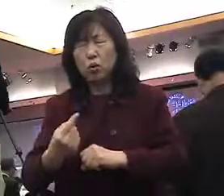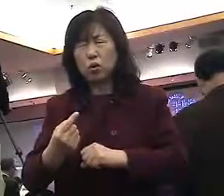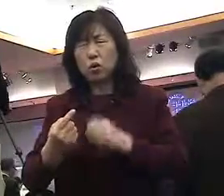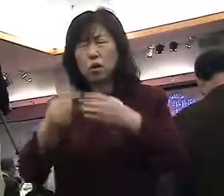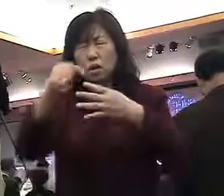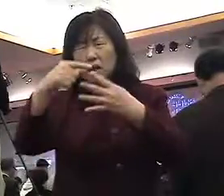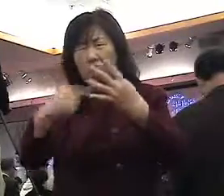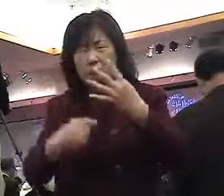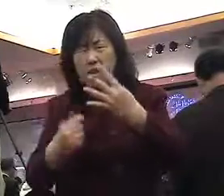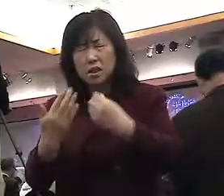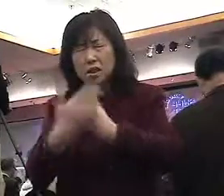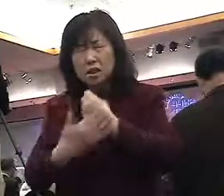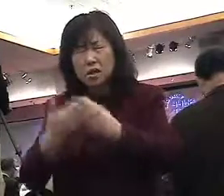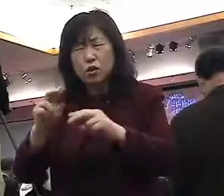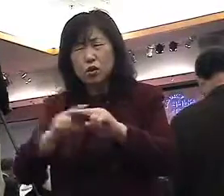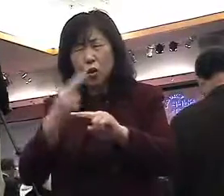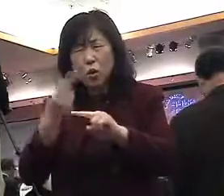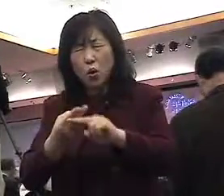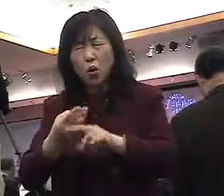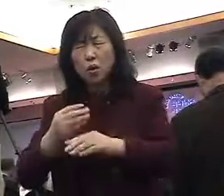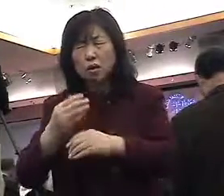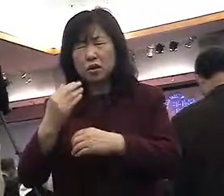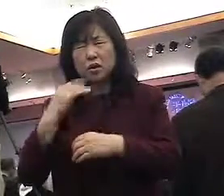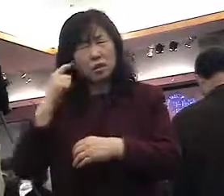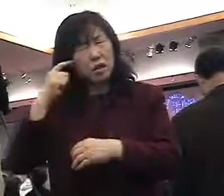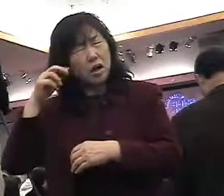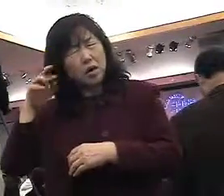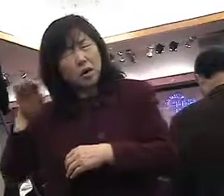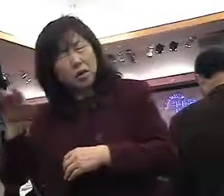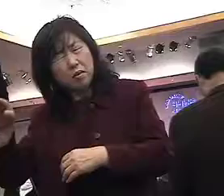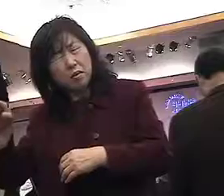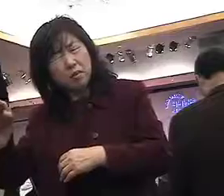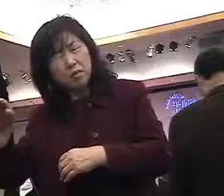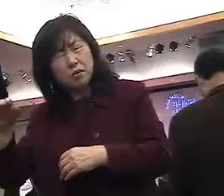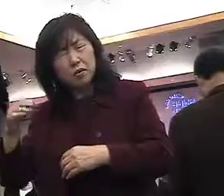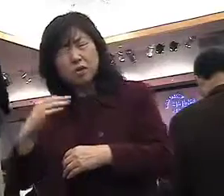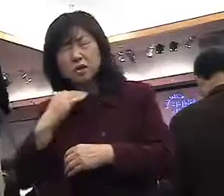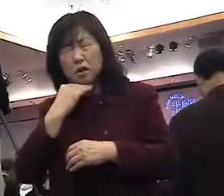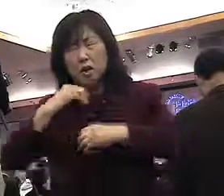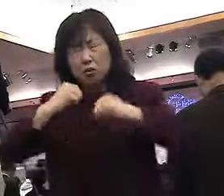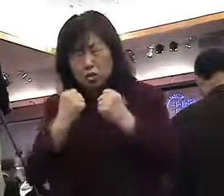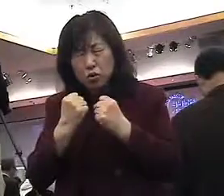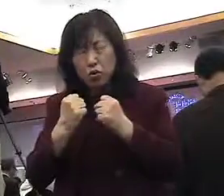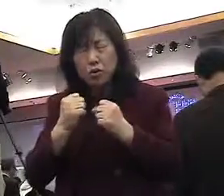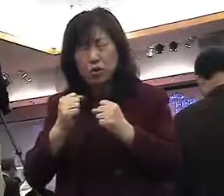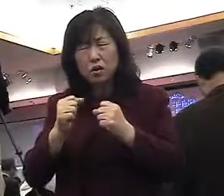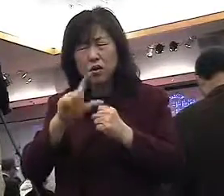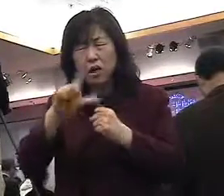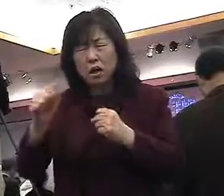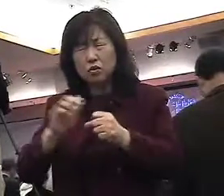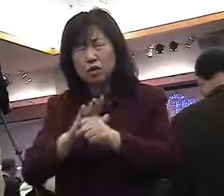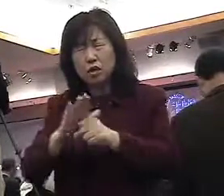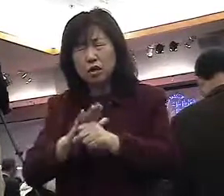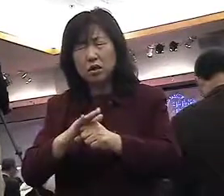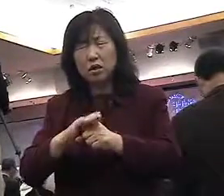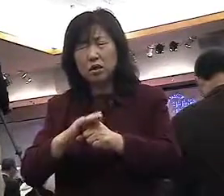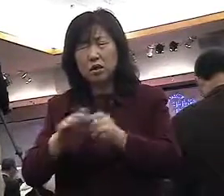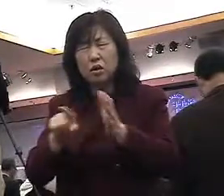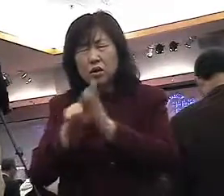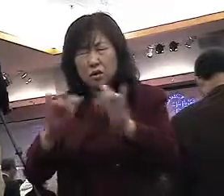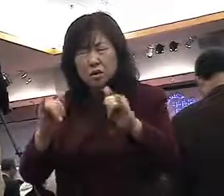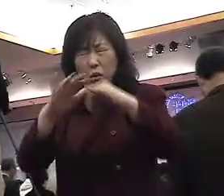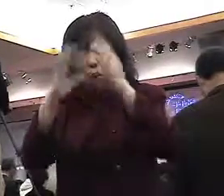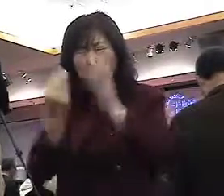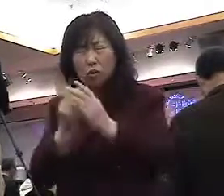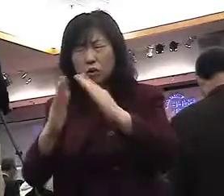은총을 사모하면서 순종하며 살기로 다짐하고 돌아가는 남가주 사랑의 교회 모든 교우들과 권속 그리고